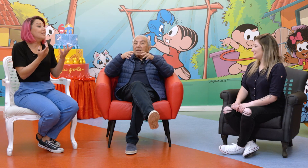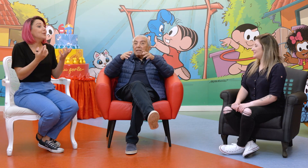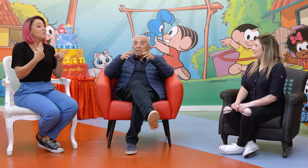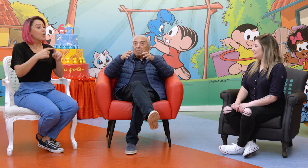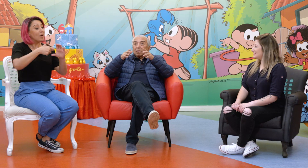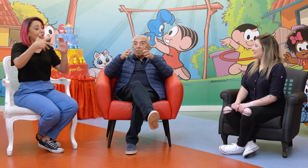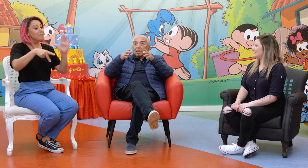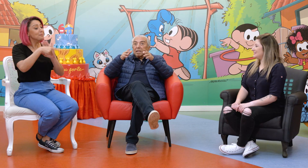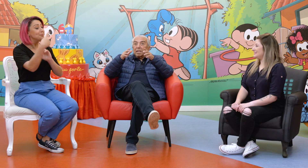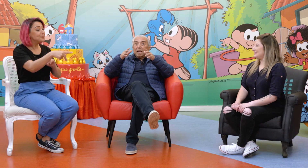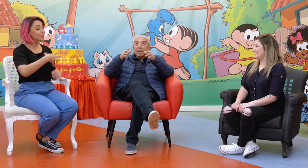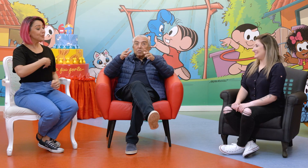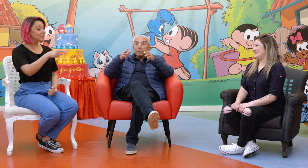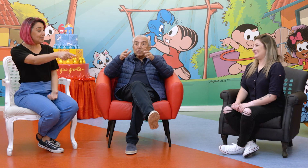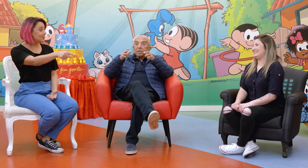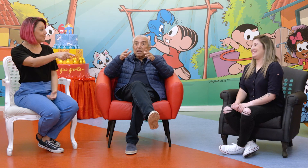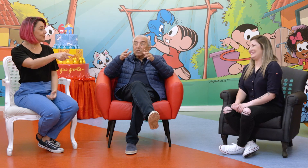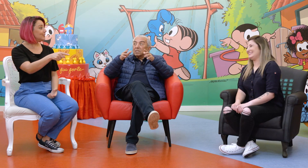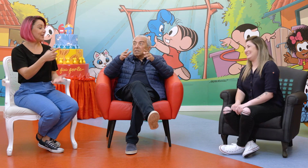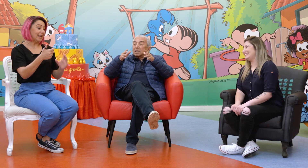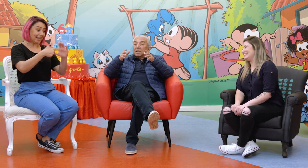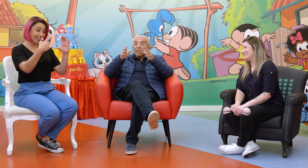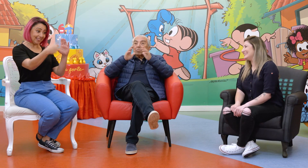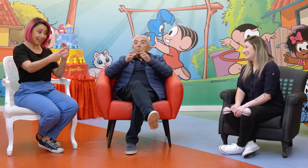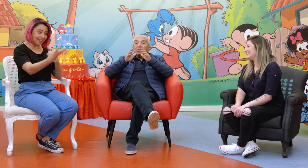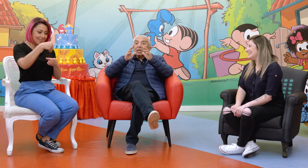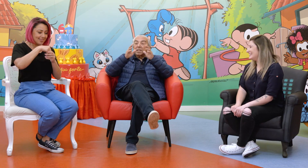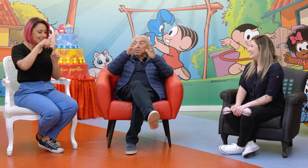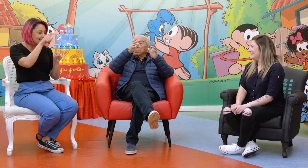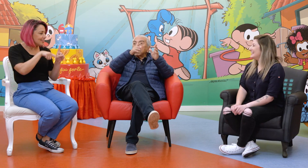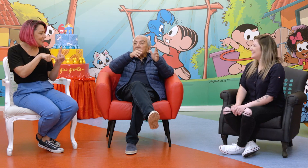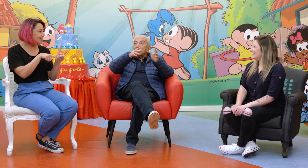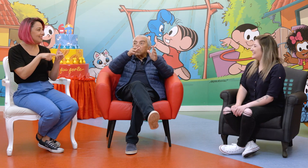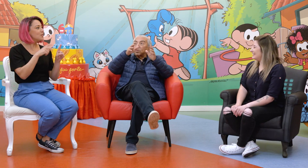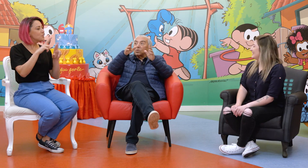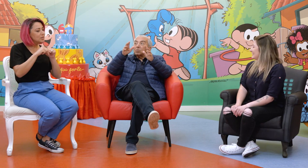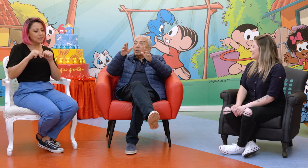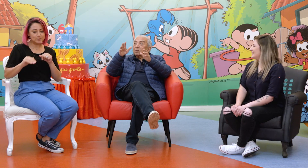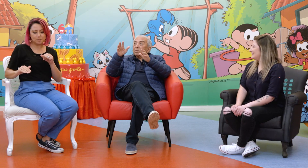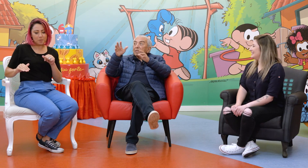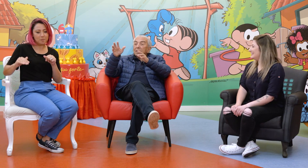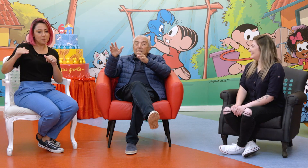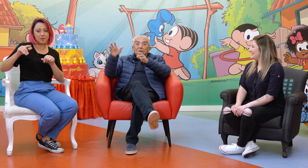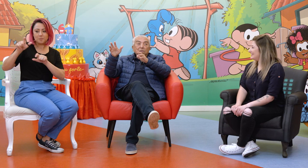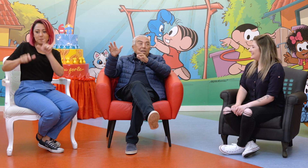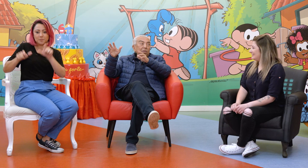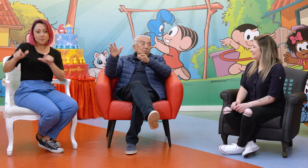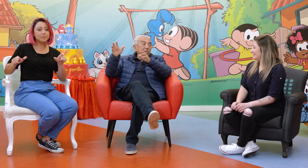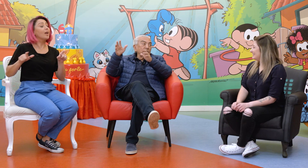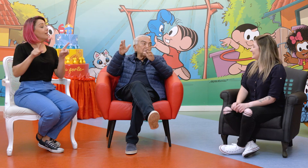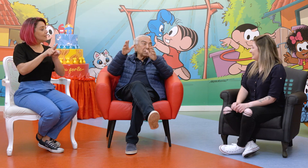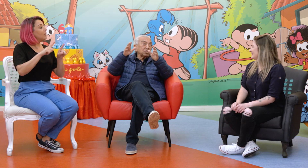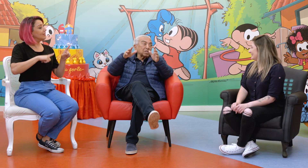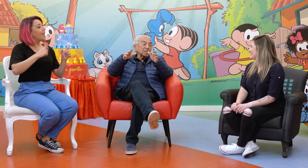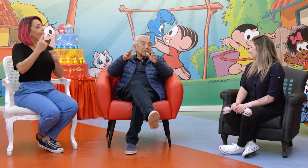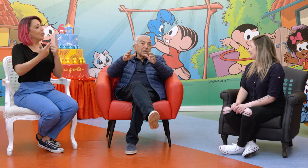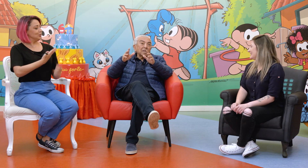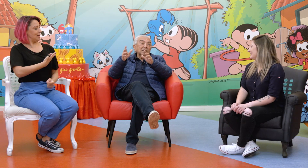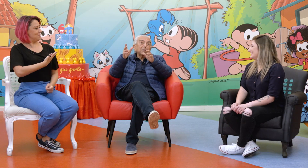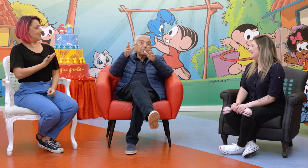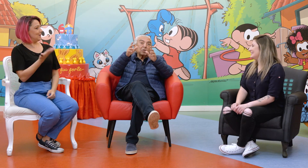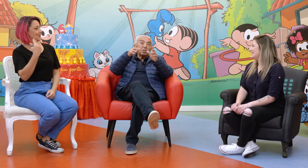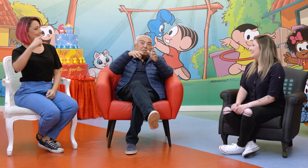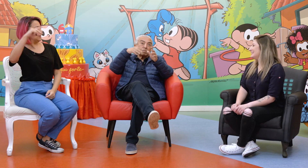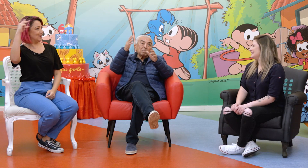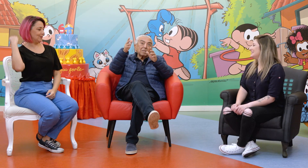comecei a criar os personagens, eu me baseei também, então, nos meus amiguinhos de infância.